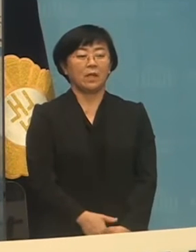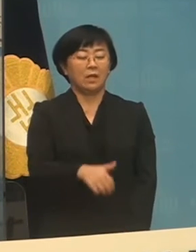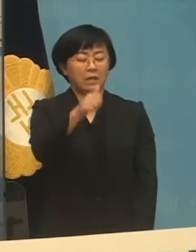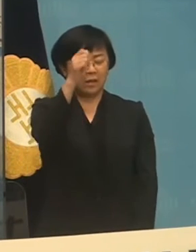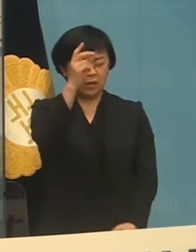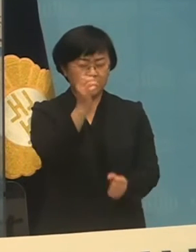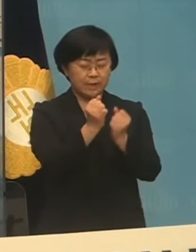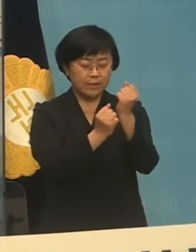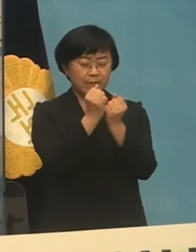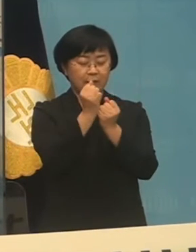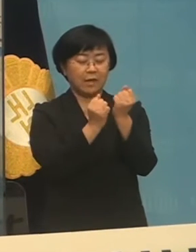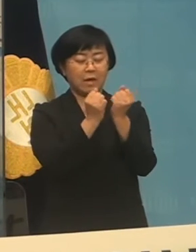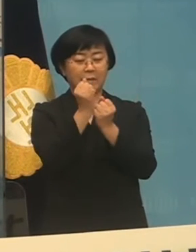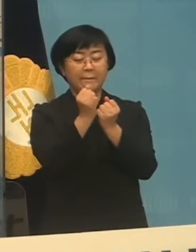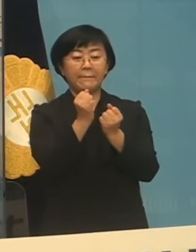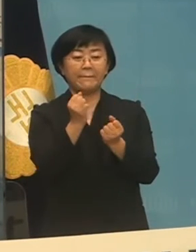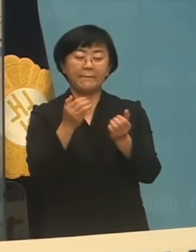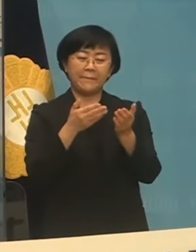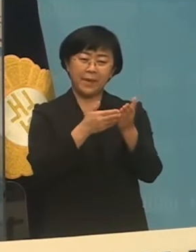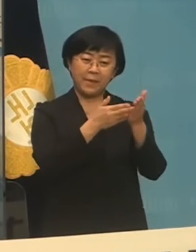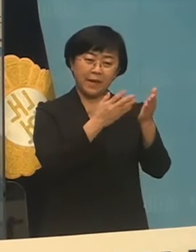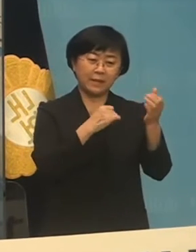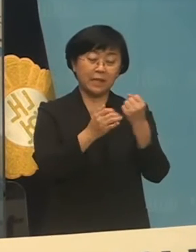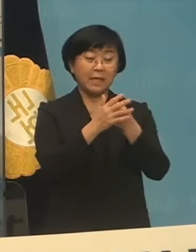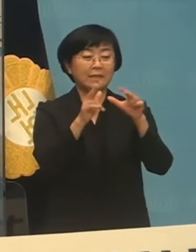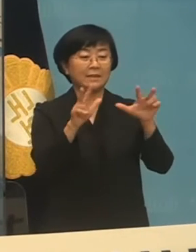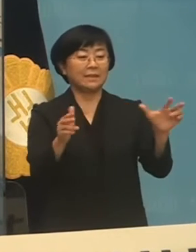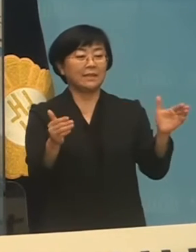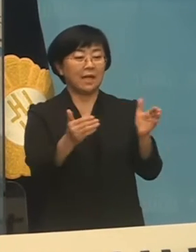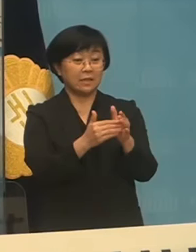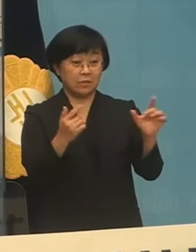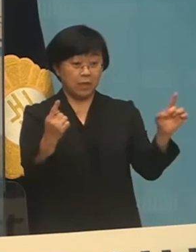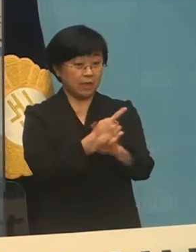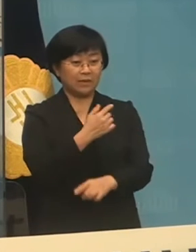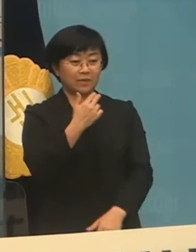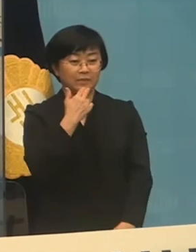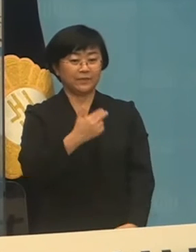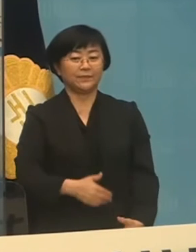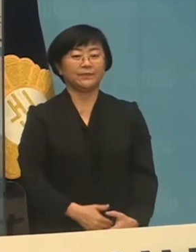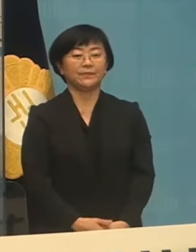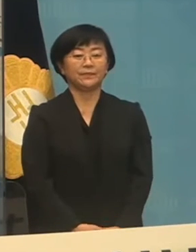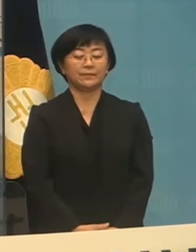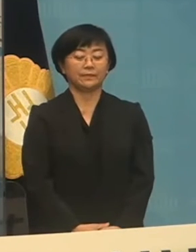번 설명하고 말씀도 드렸는데 현재까지 바뀐 것은 없습니다.